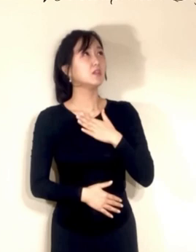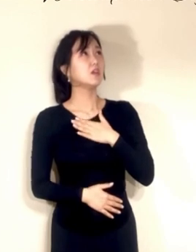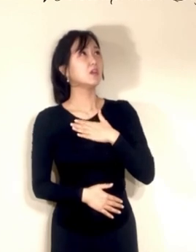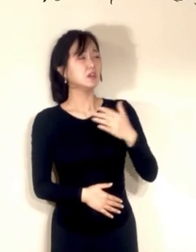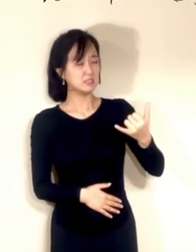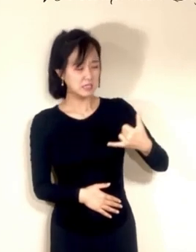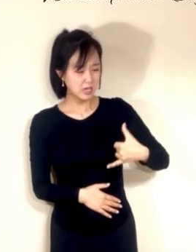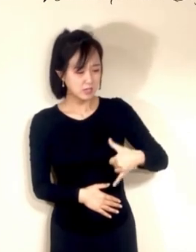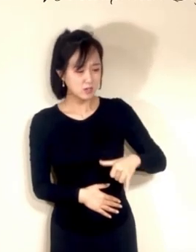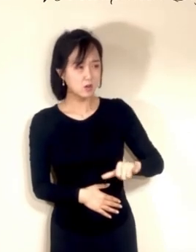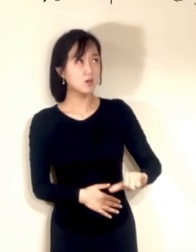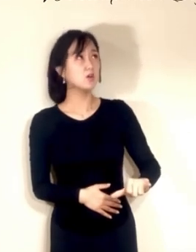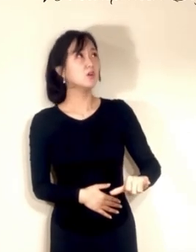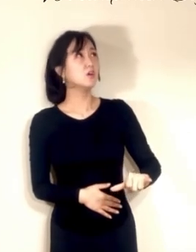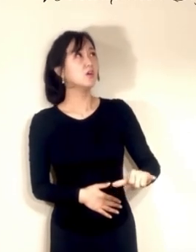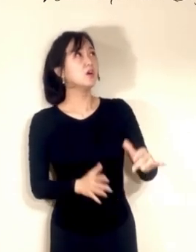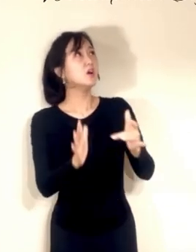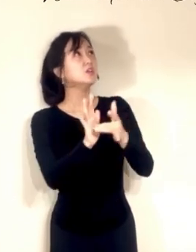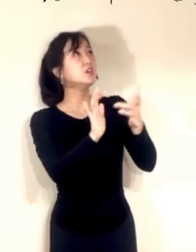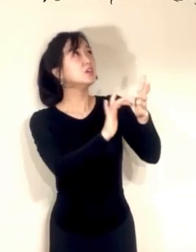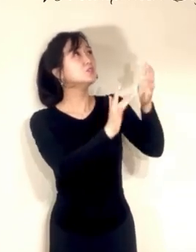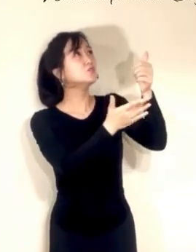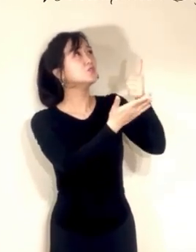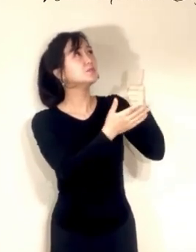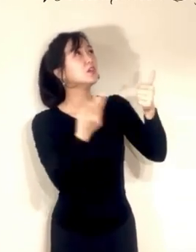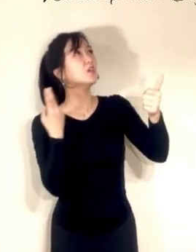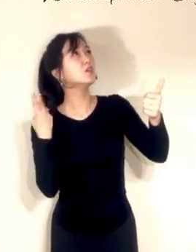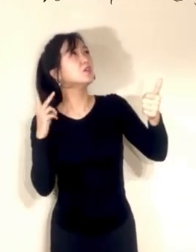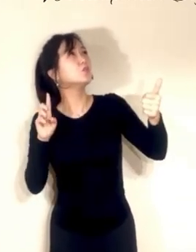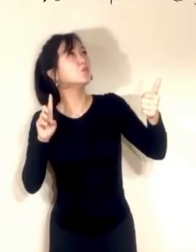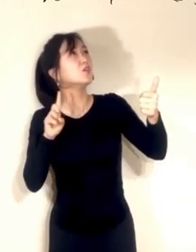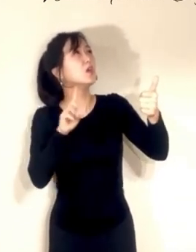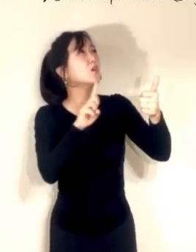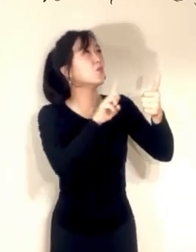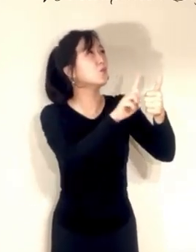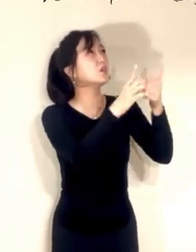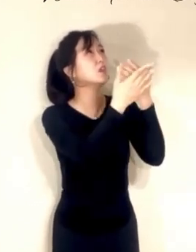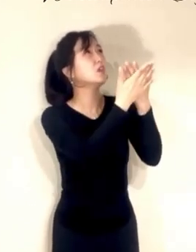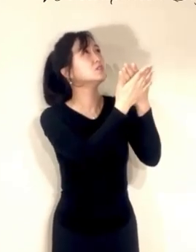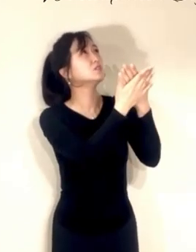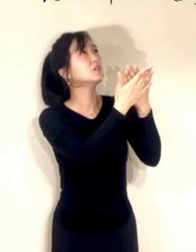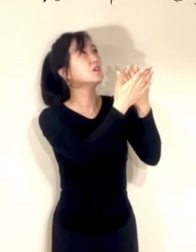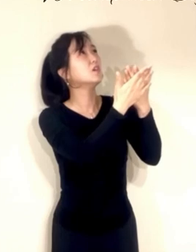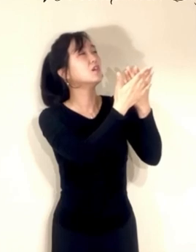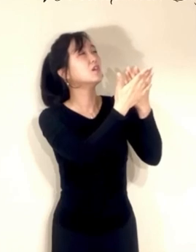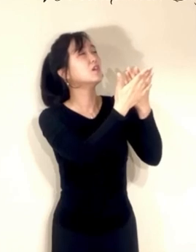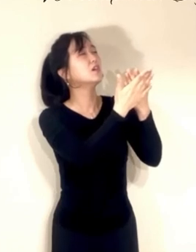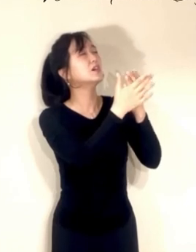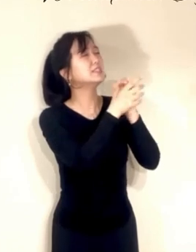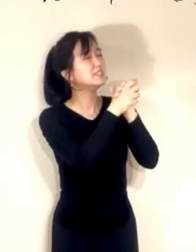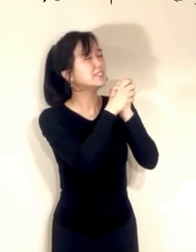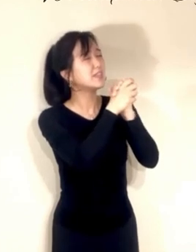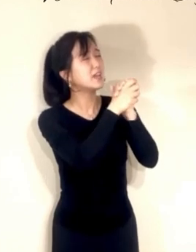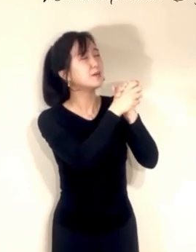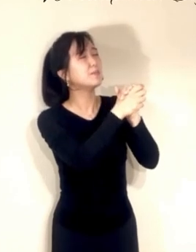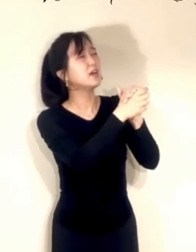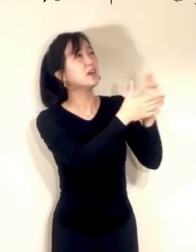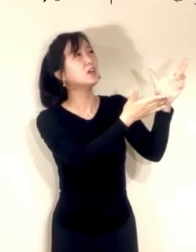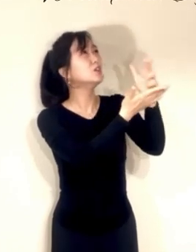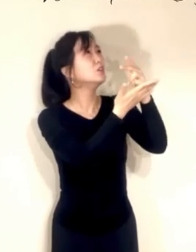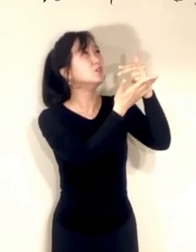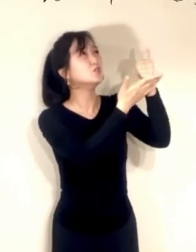제발 내 아들, 내 딸 예수님께 돌아오게 해주세요. 제발 내